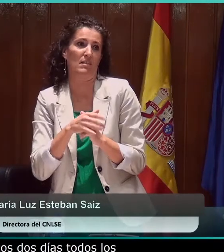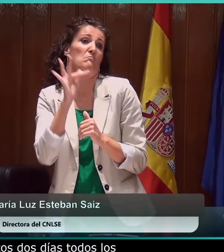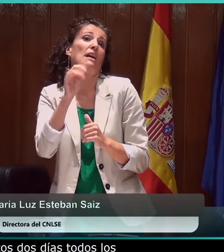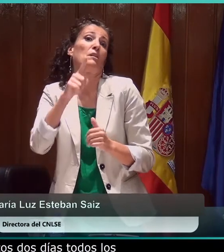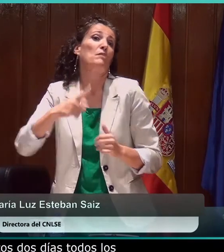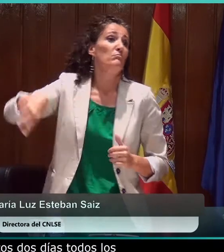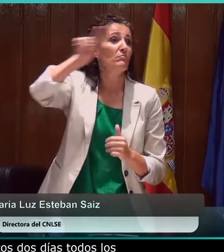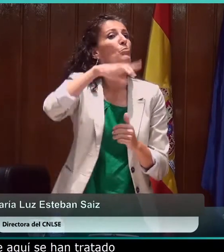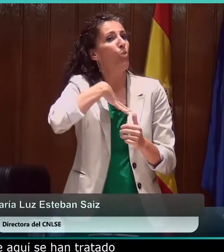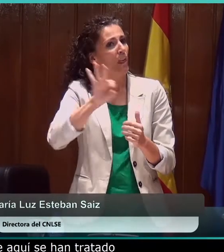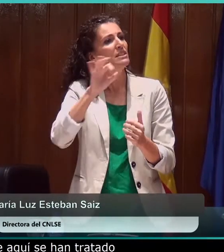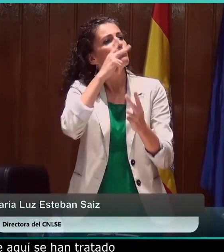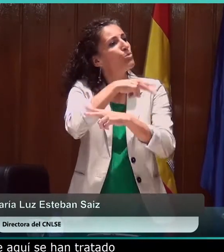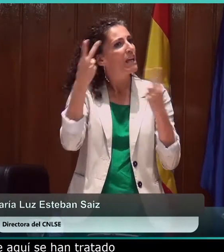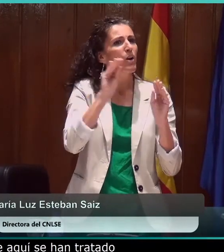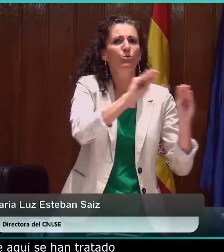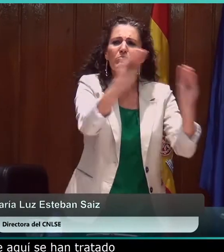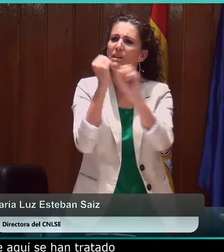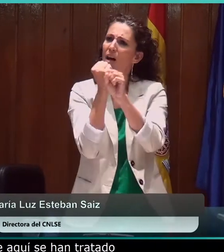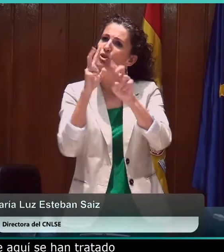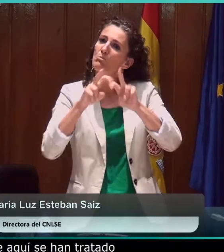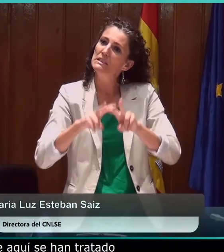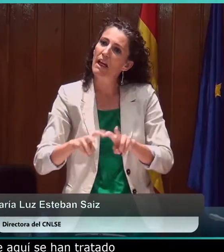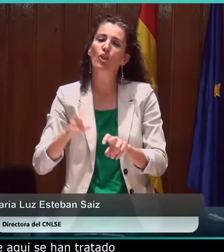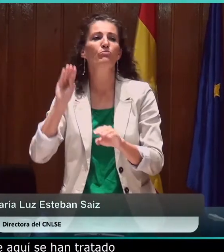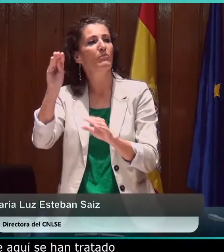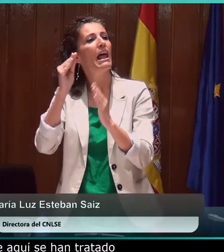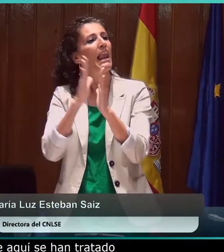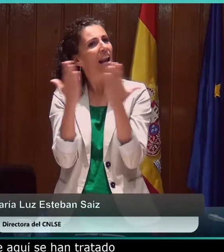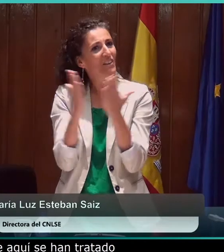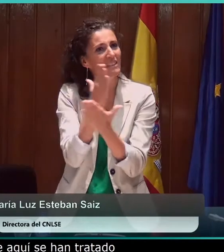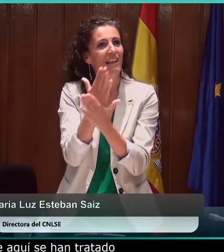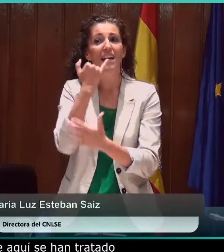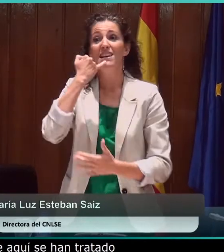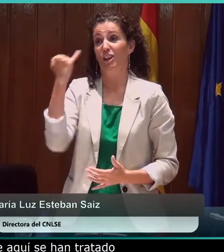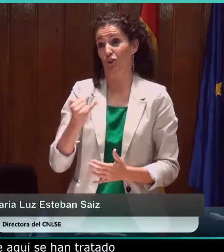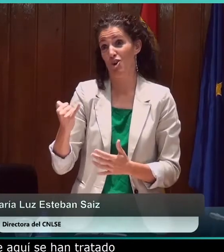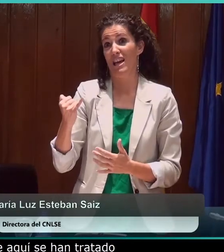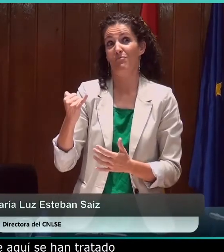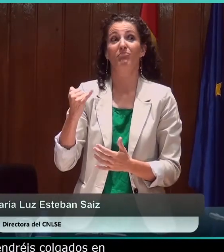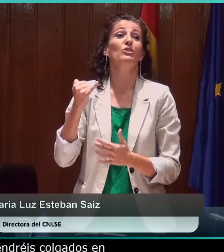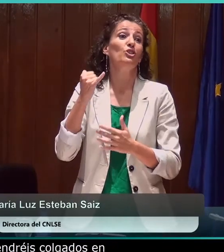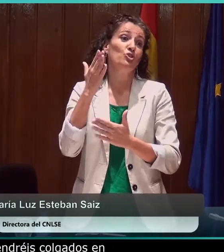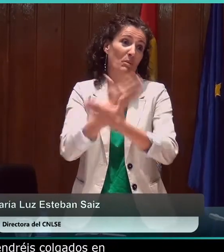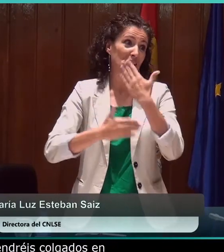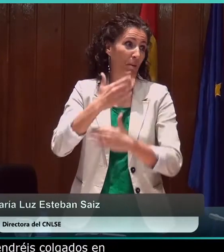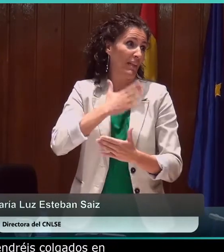del Real patronato del mismo modo os animo a que publiquéis vuestras investigaciones a través de la revista electrónica sobre